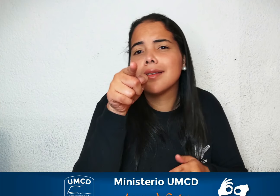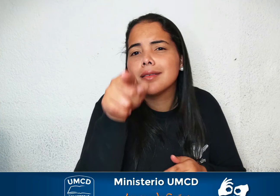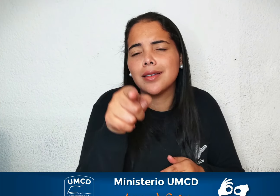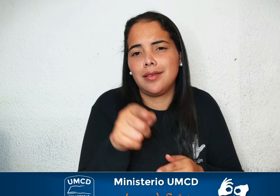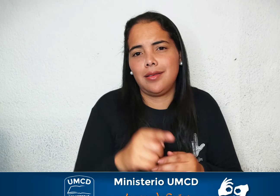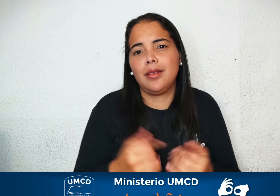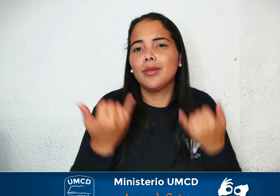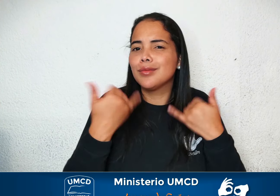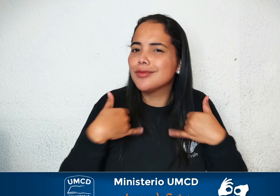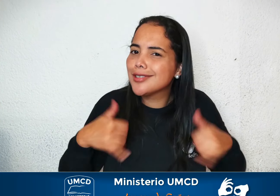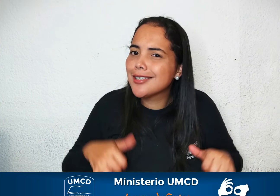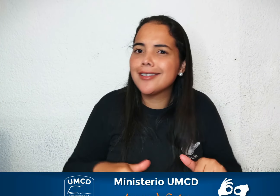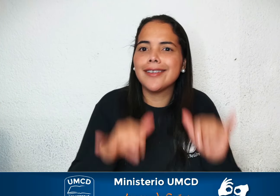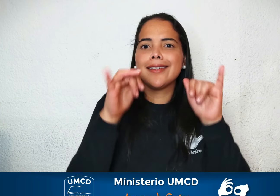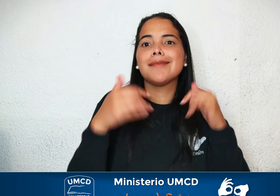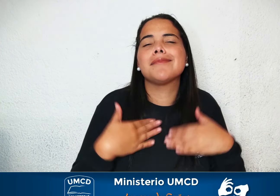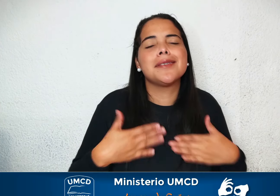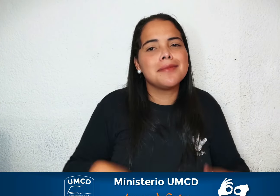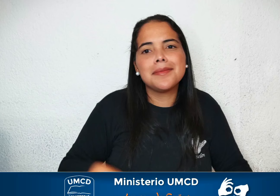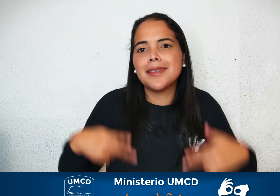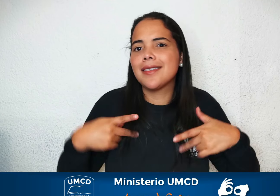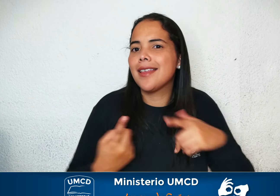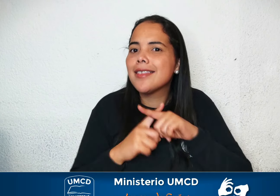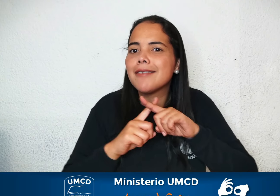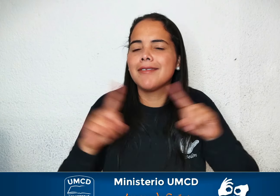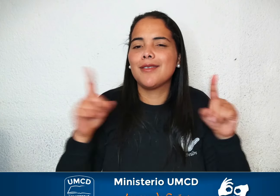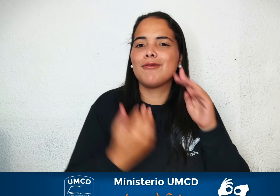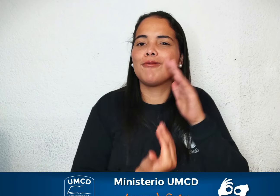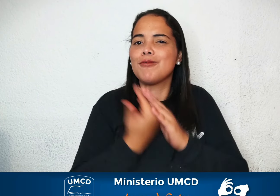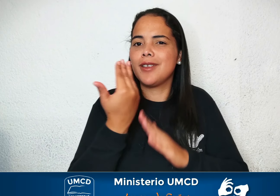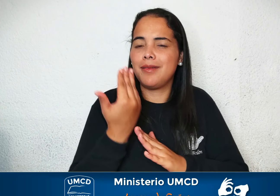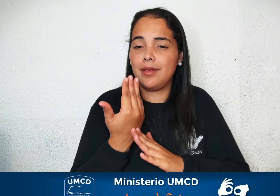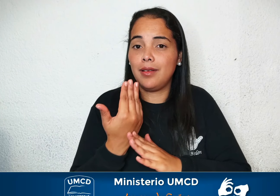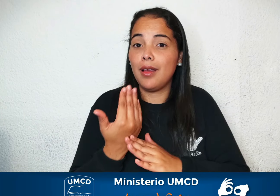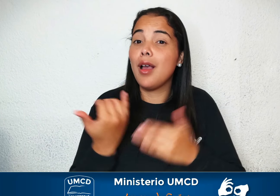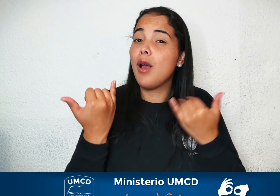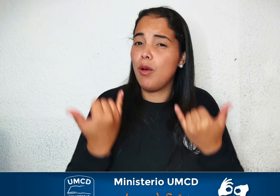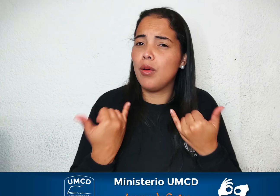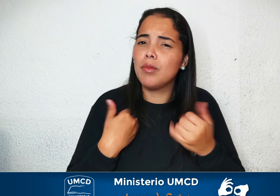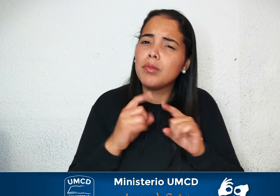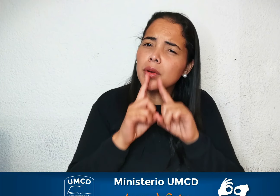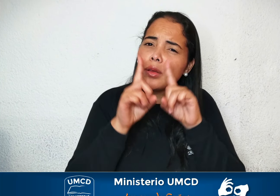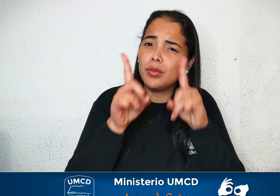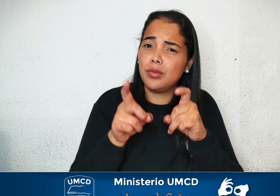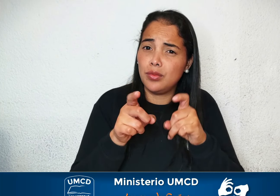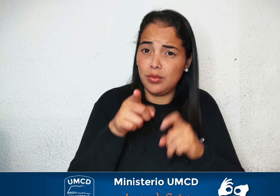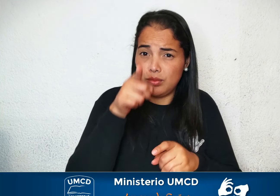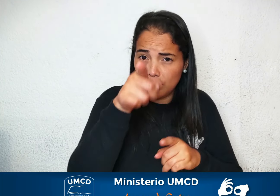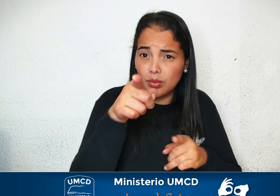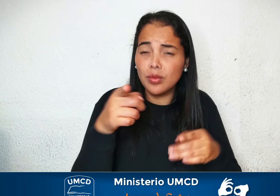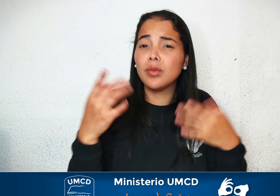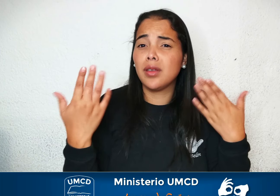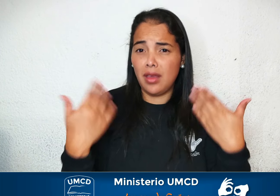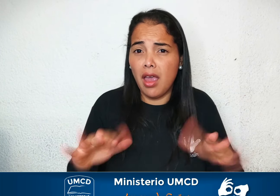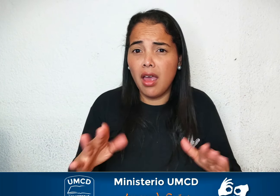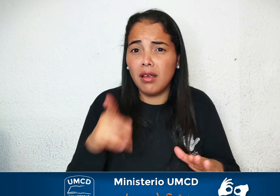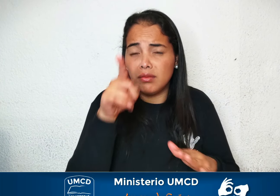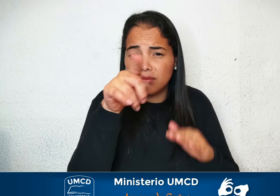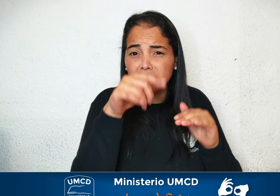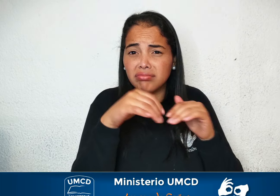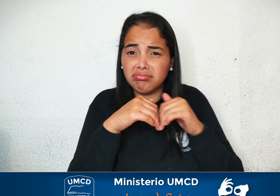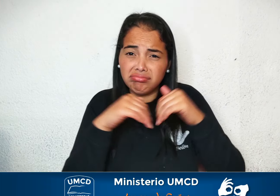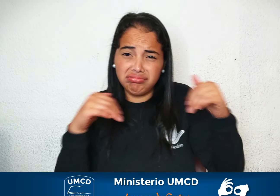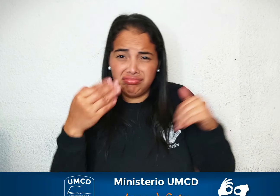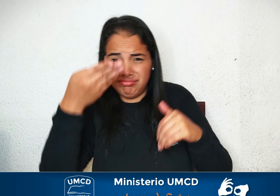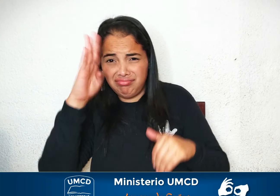esa relación y continuar como si nada hubiera pasado. Le puedo hacer una pregunta. ¿Es usted uno